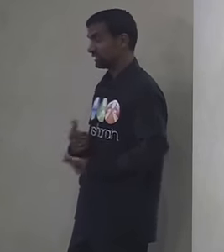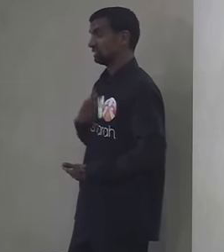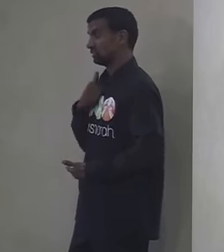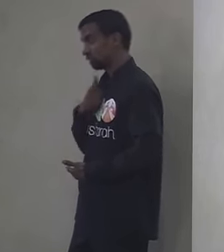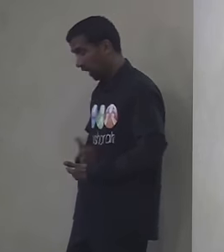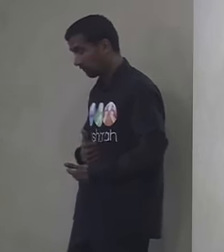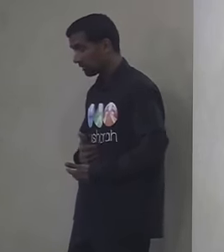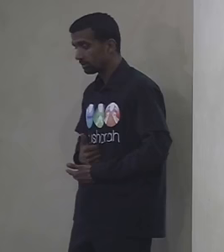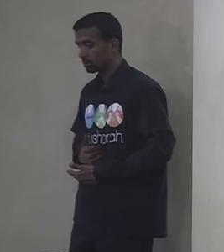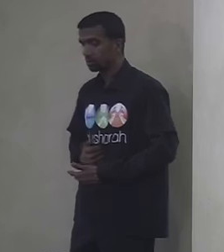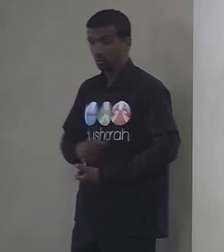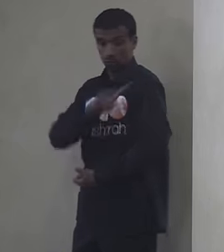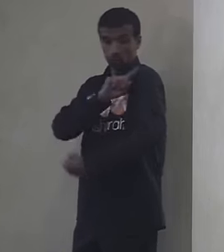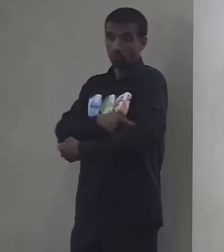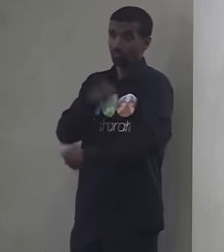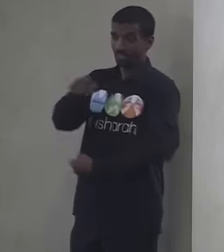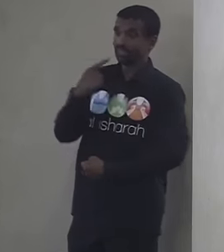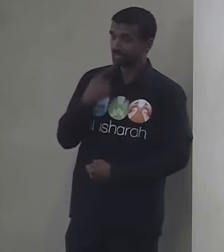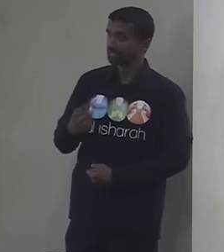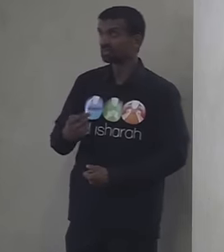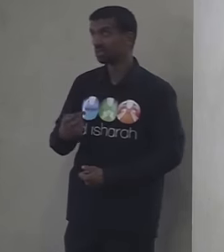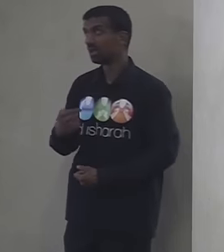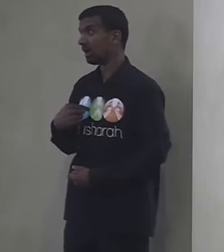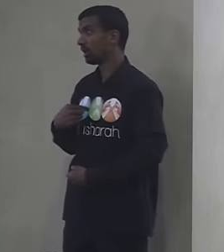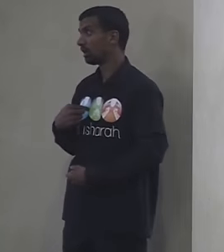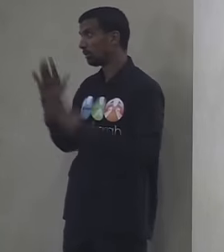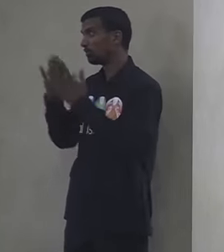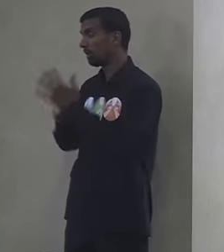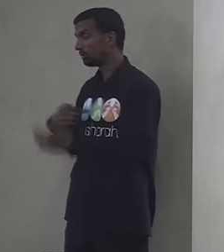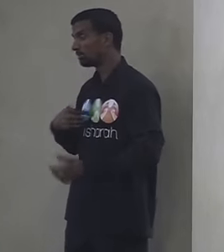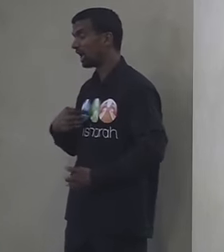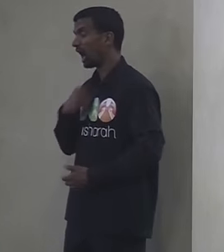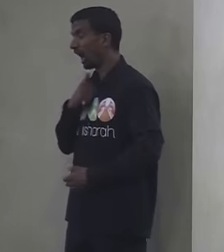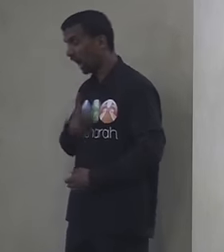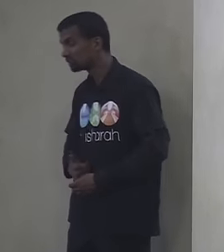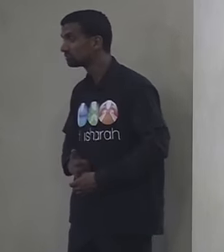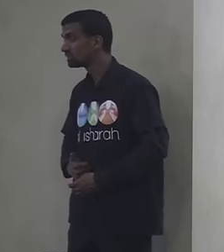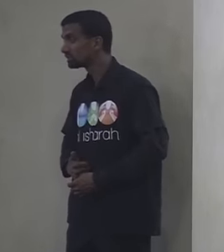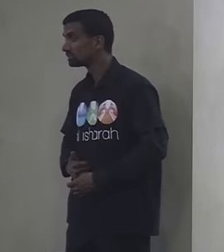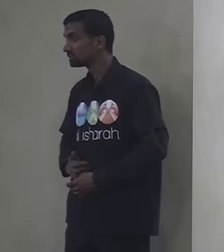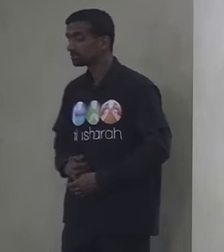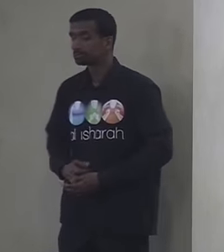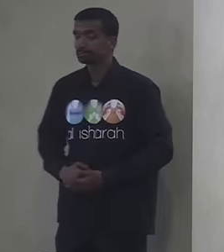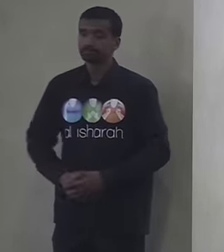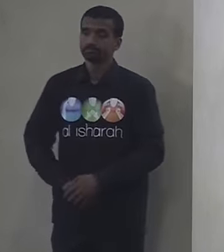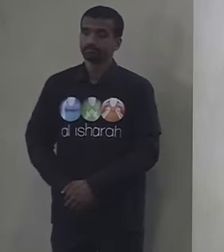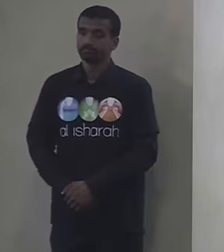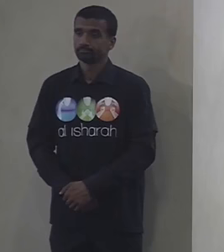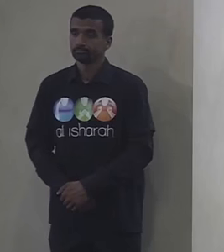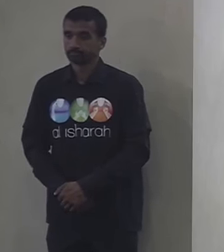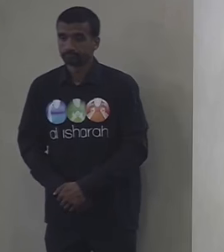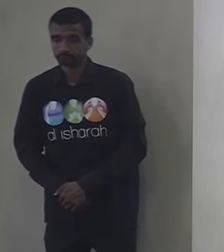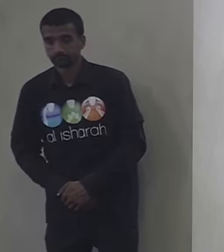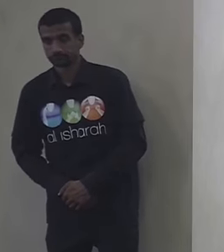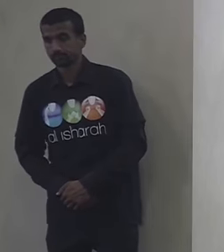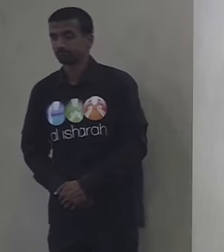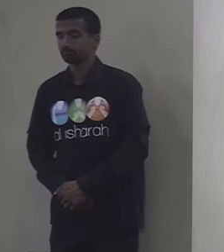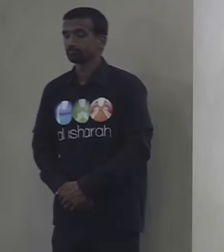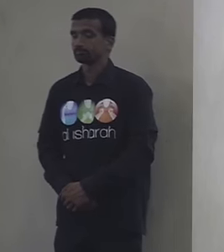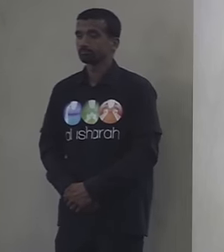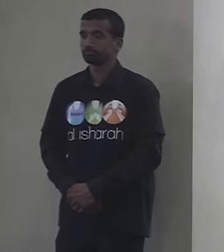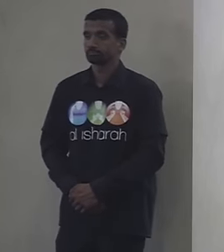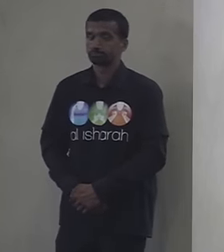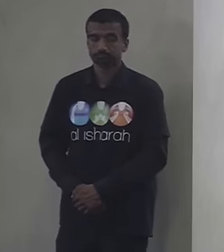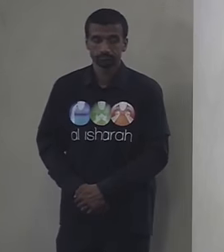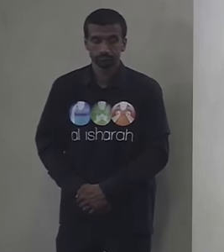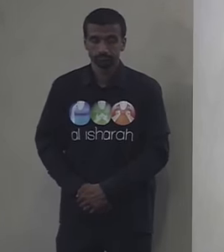أُفْ لَأَخْرَجَنِي الَّذِي أَخْرَجَكُمَا قَوْمًا أَوْ قُومًا. He says, and I swear